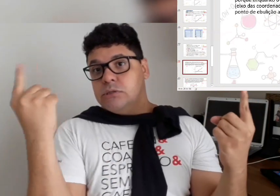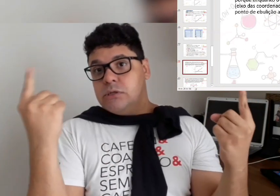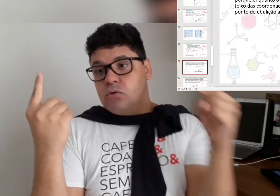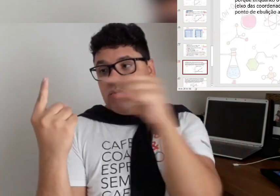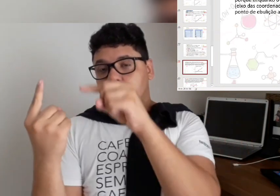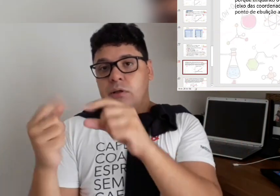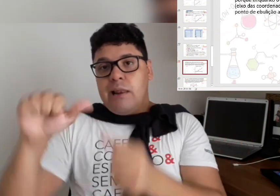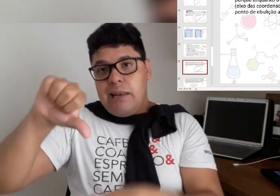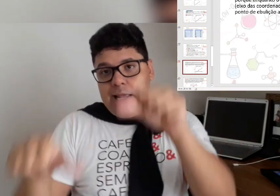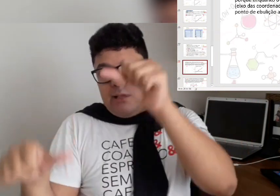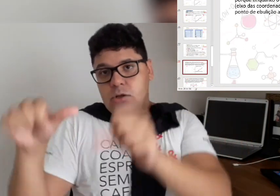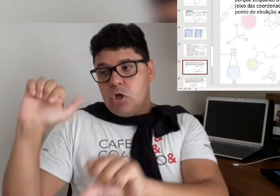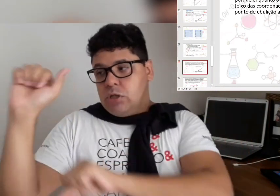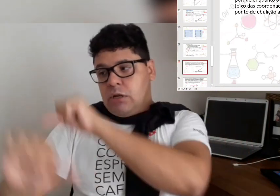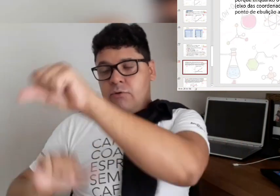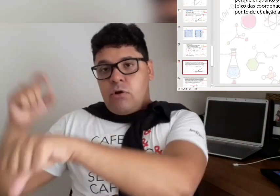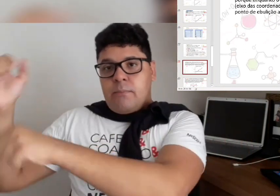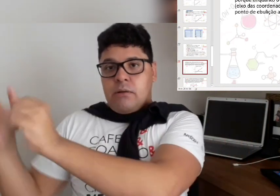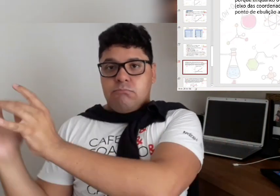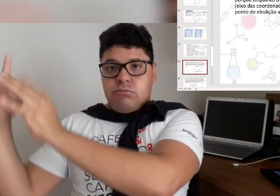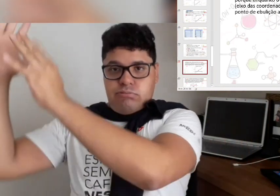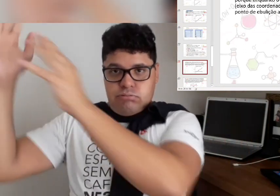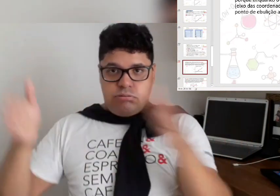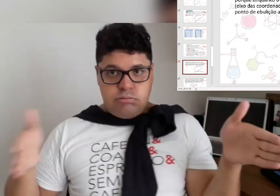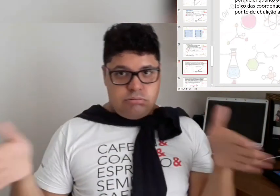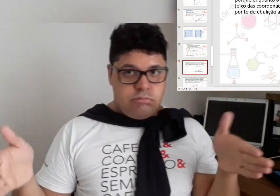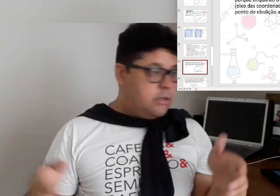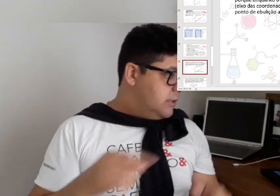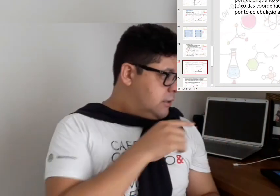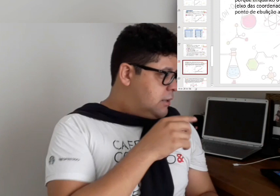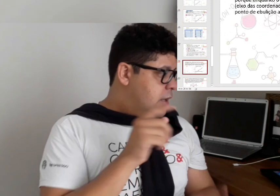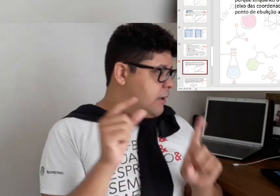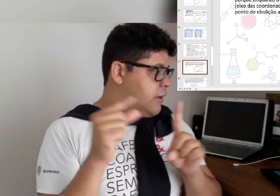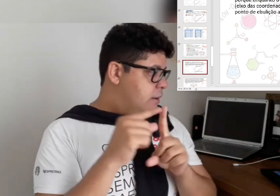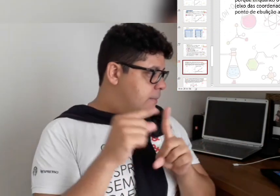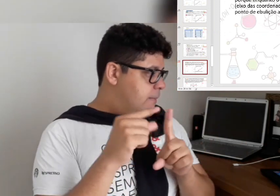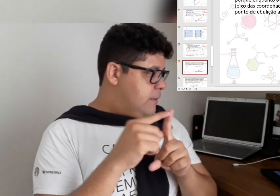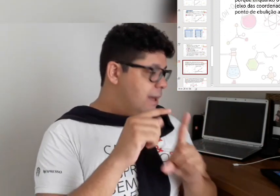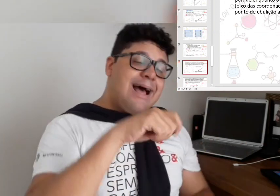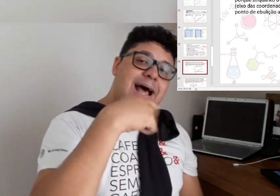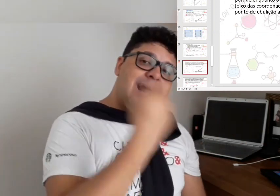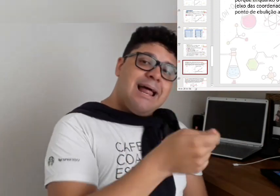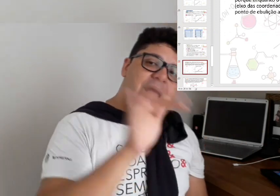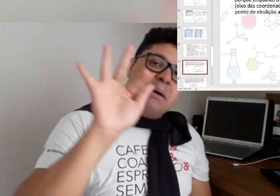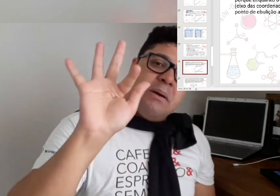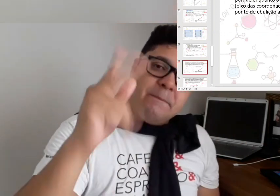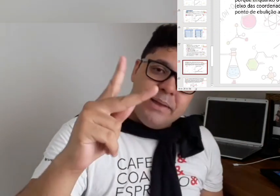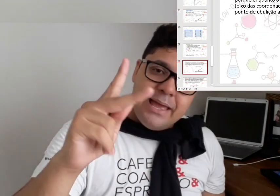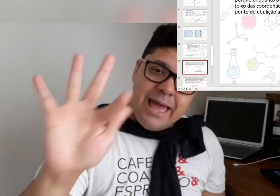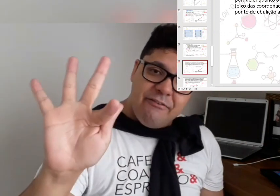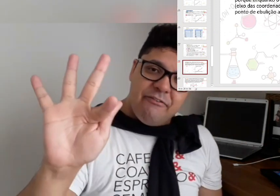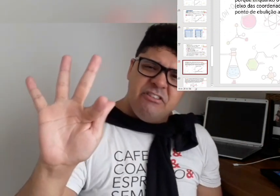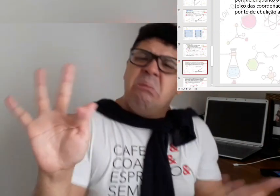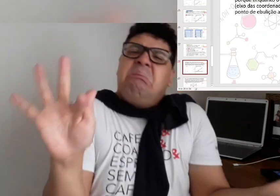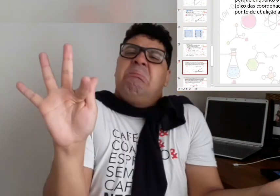com a temperatura aqui, ó. Olha lá. O PF da frase, PF não é prato feito, não é